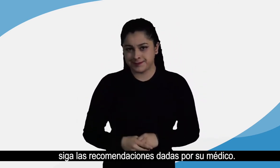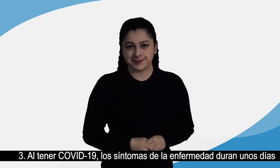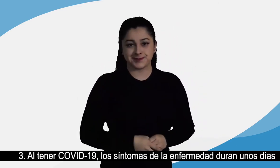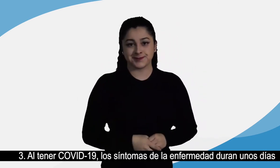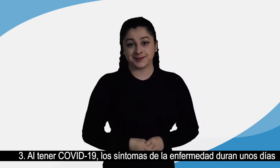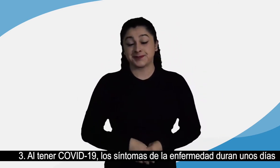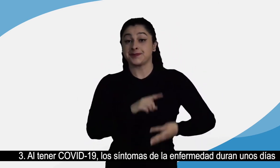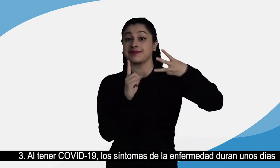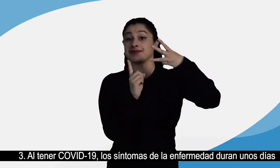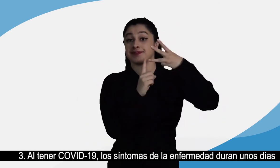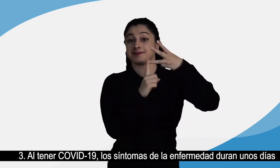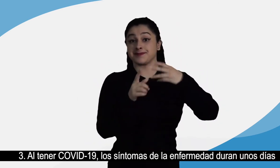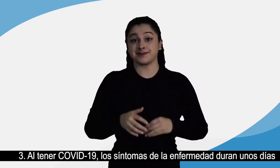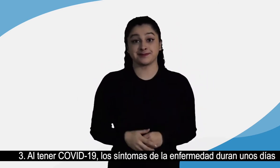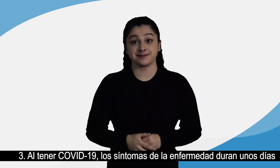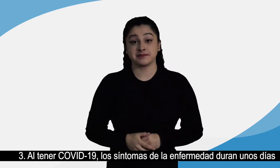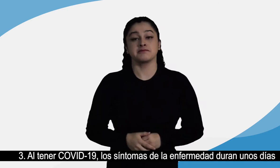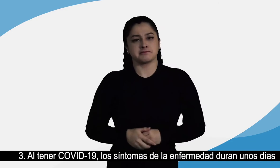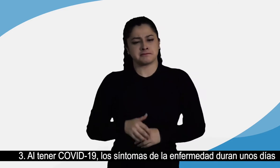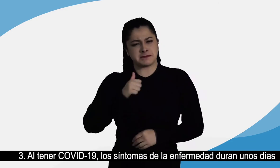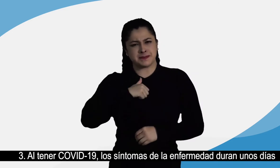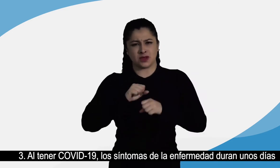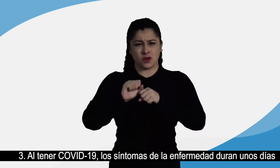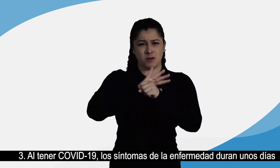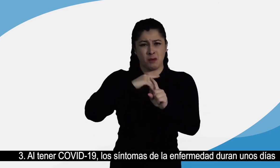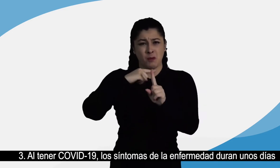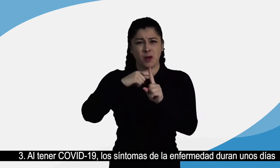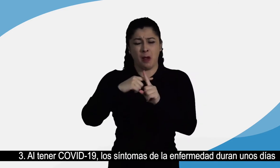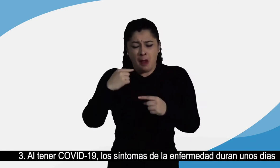3. Al tener COVID-19, los síntomas de la enfermedad duran unos días